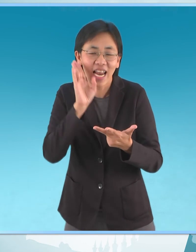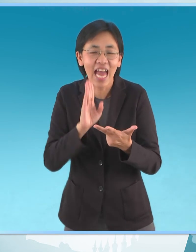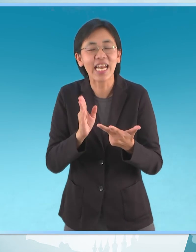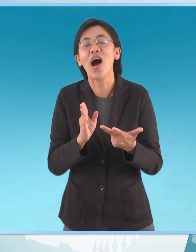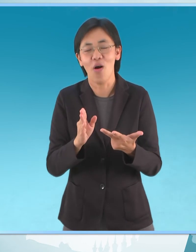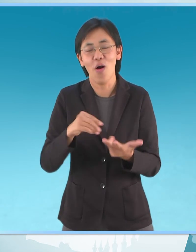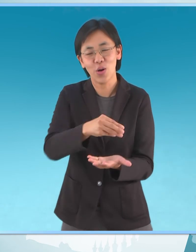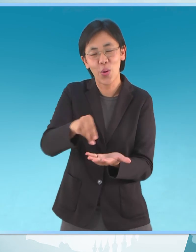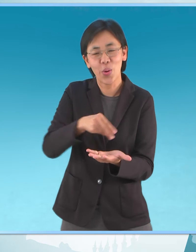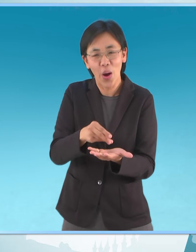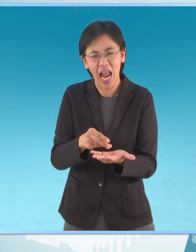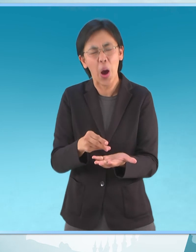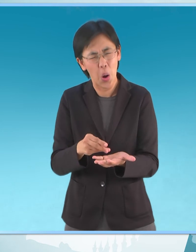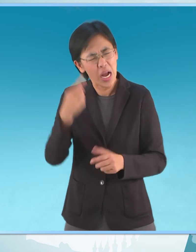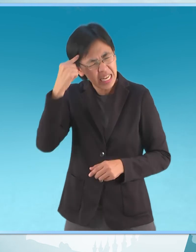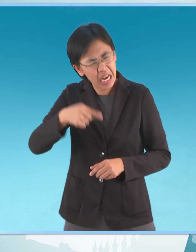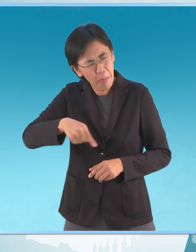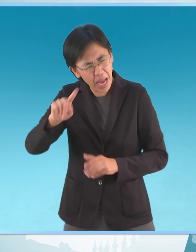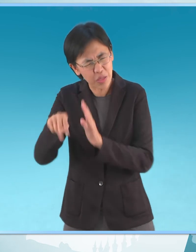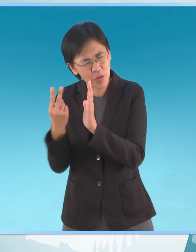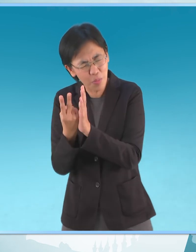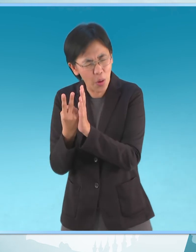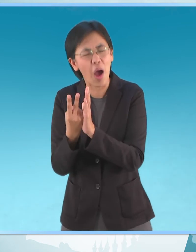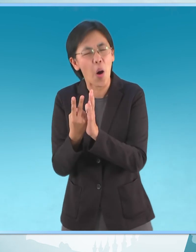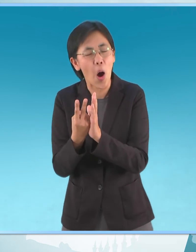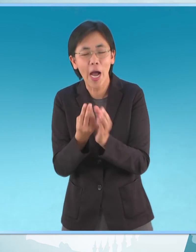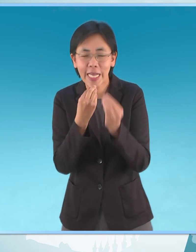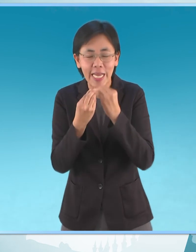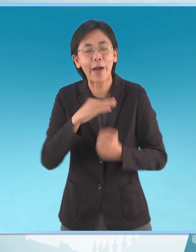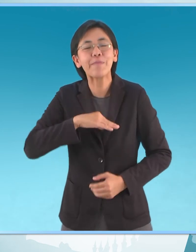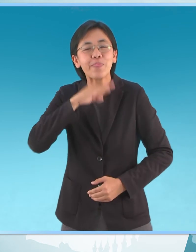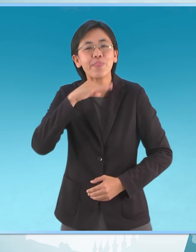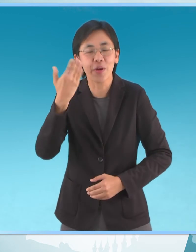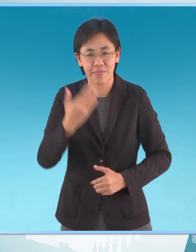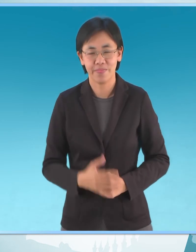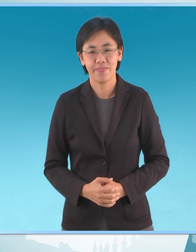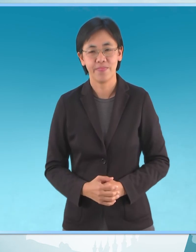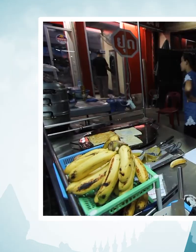ไปอีกไกลกว่าจะถึงสวรรค์เขตครับอีกเกือบ2ชั่วโมงเนี่ย